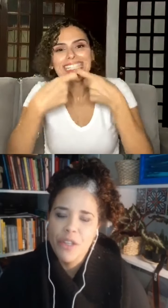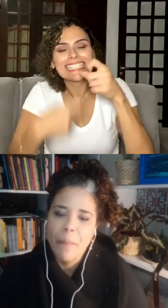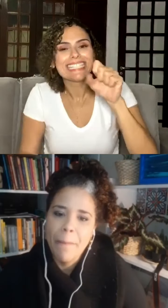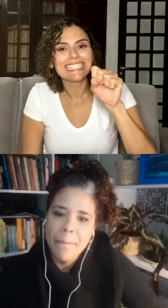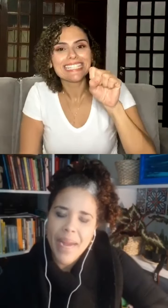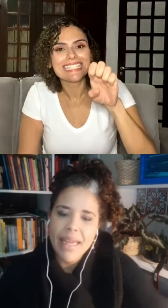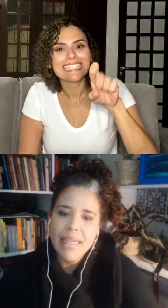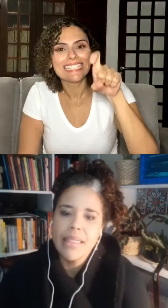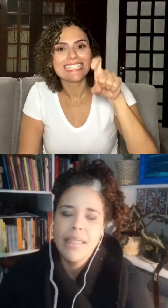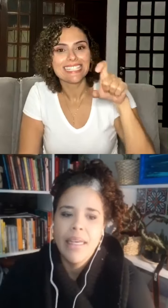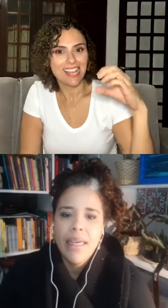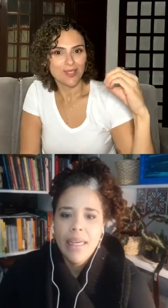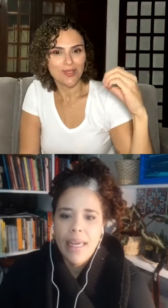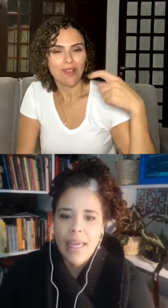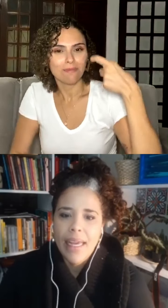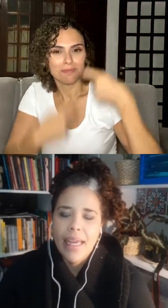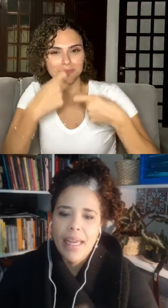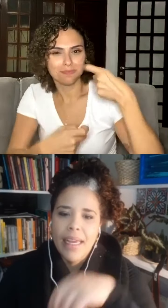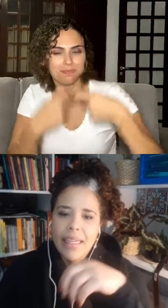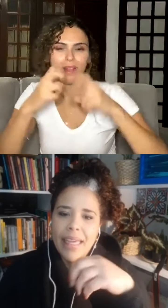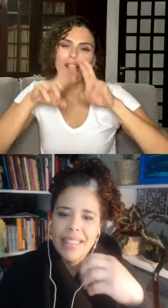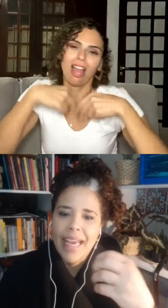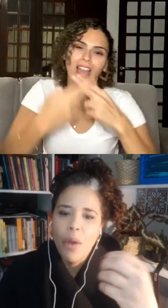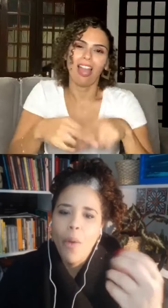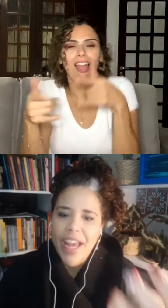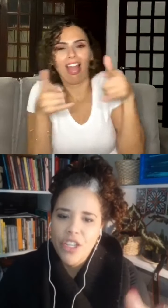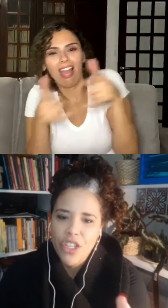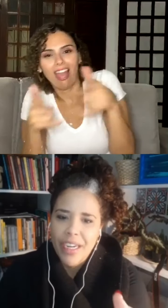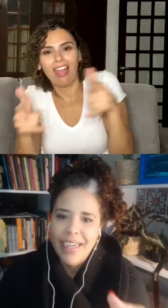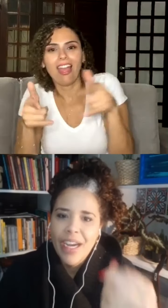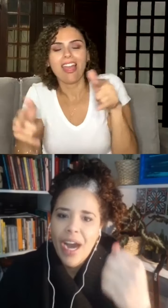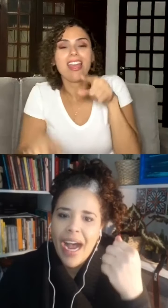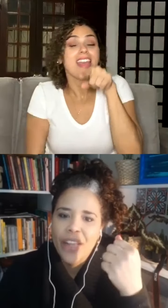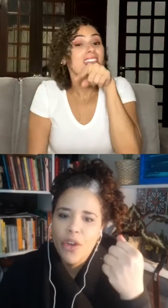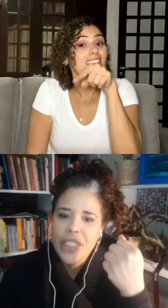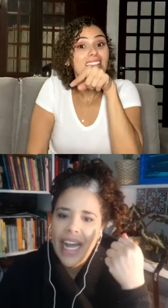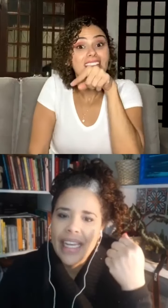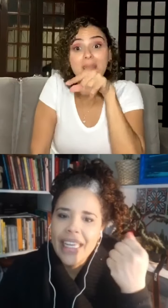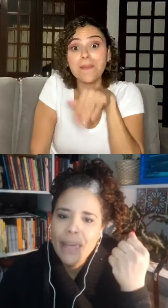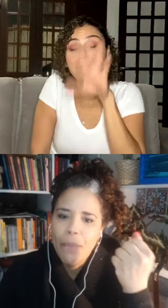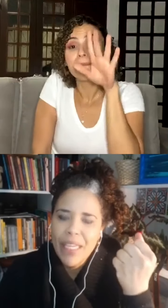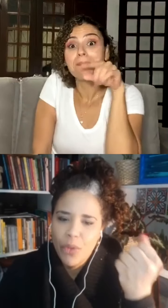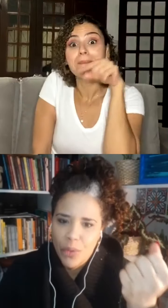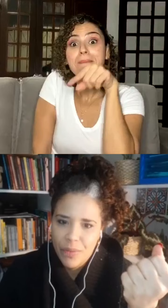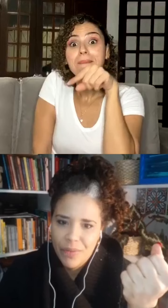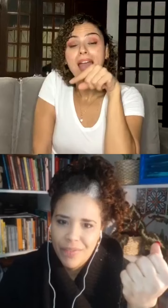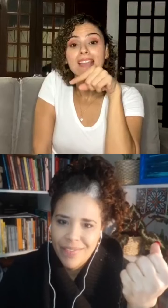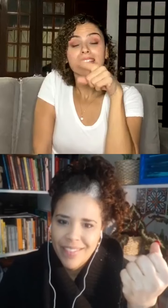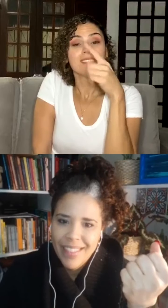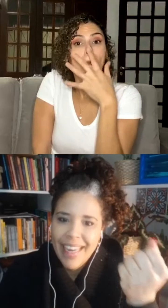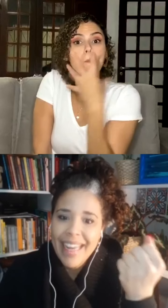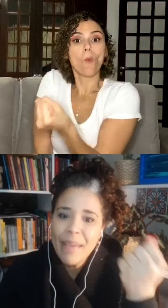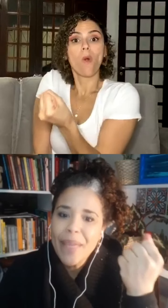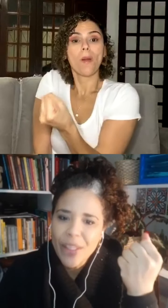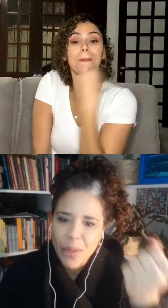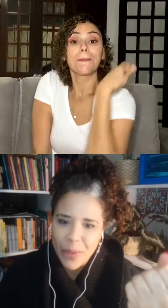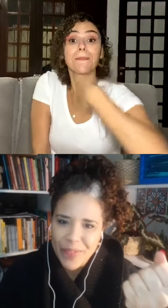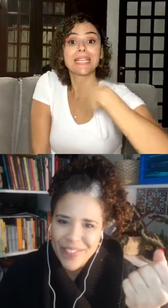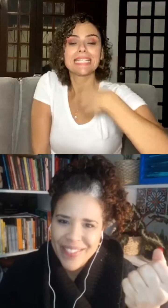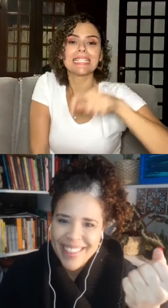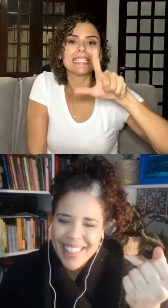atividade mais que sequestra a nossa libido.